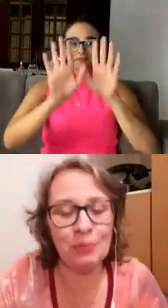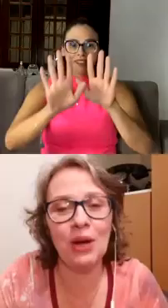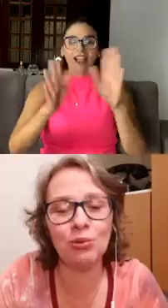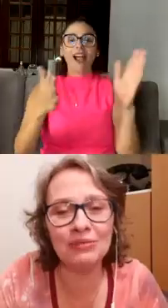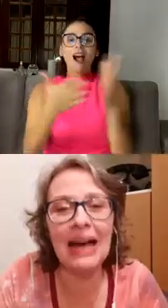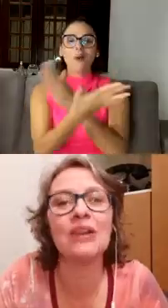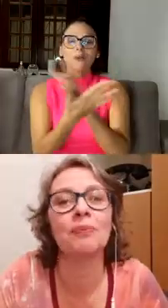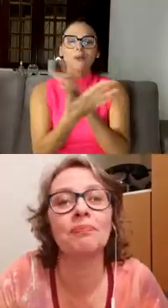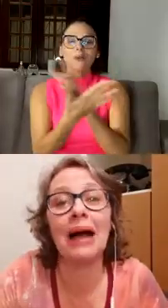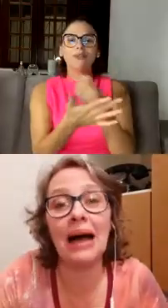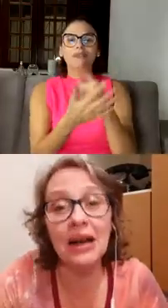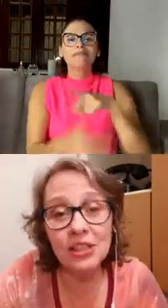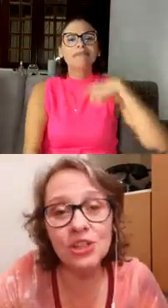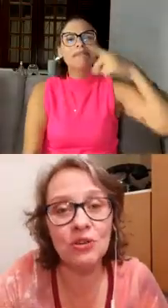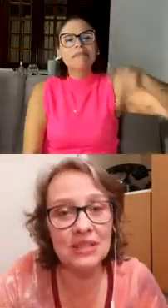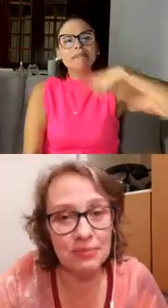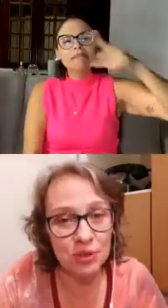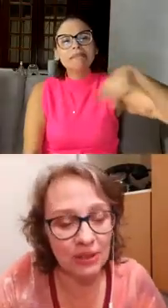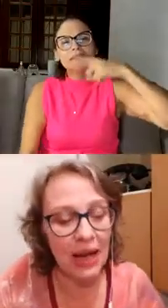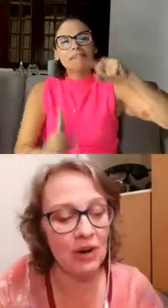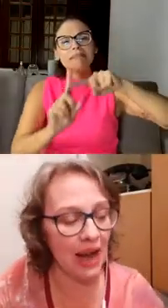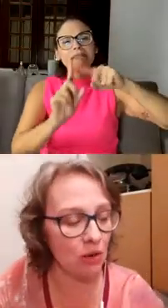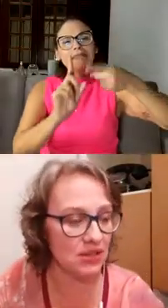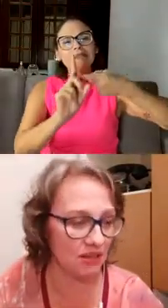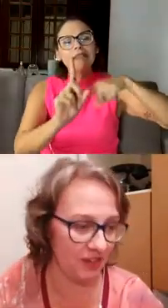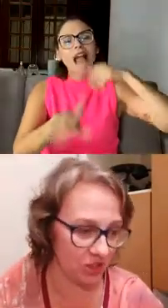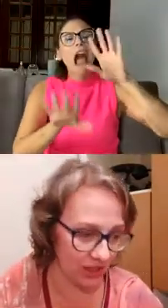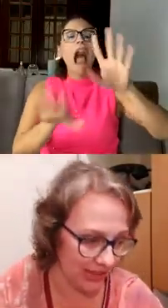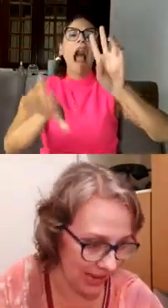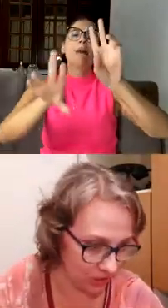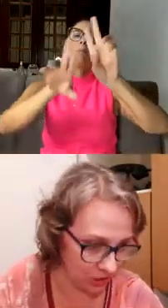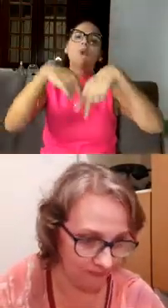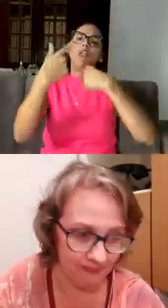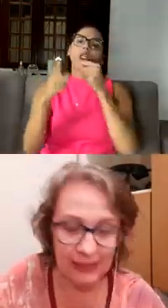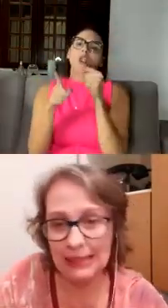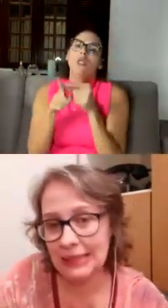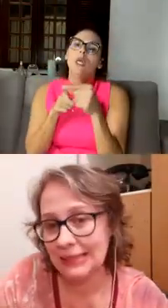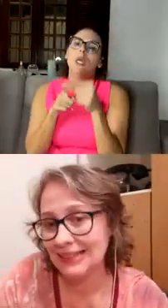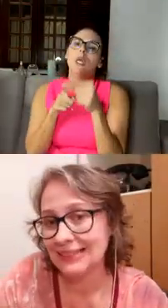Infertilidade, perguntaram. Anticoncepcional causa infertilidade?